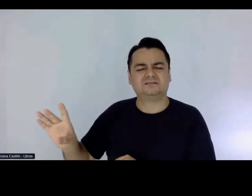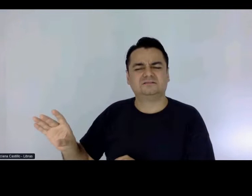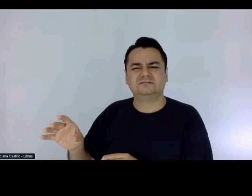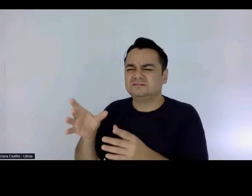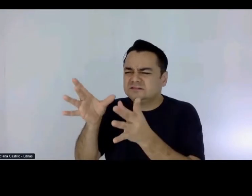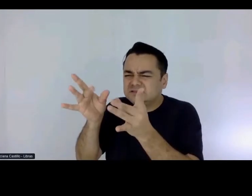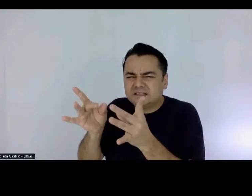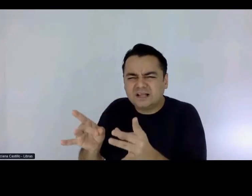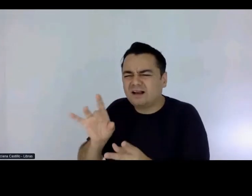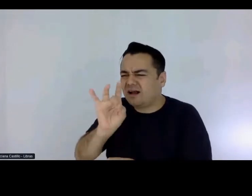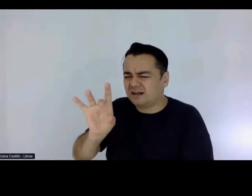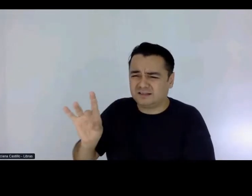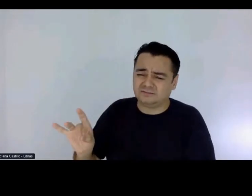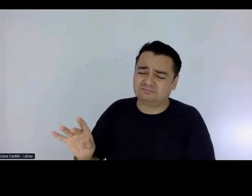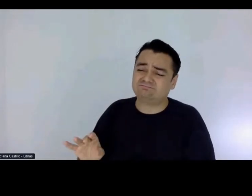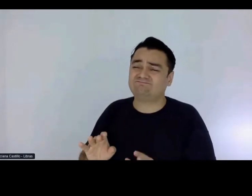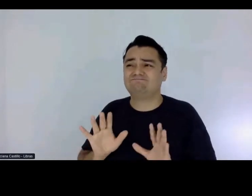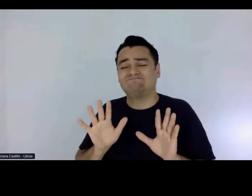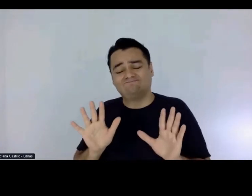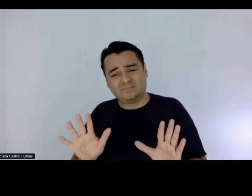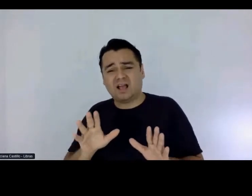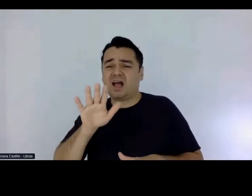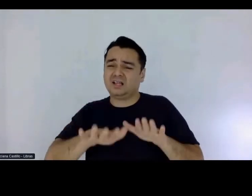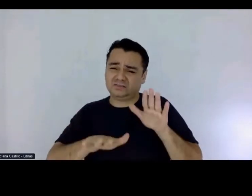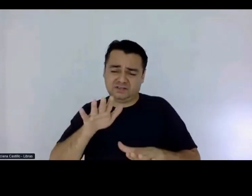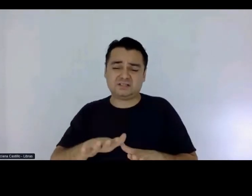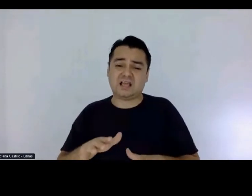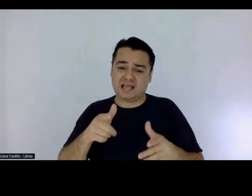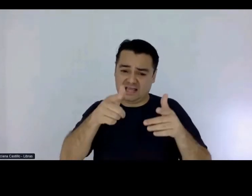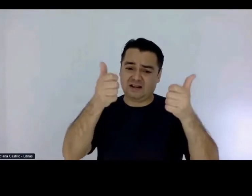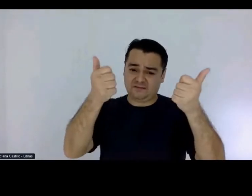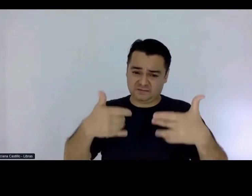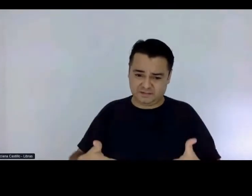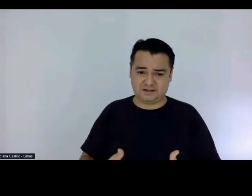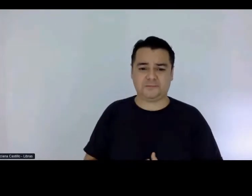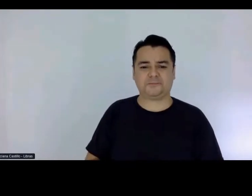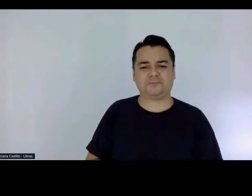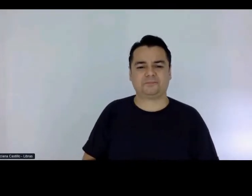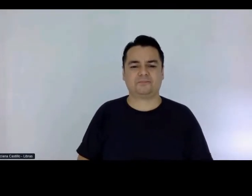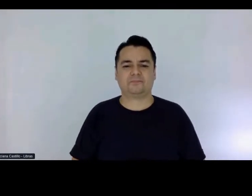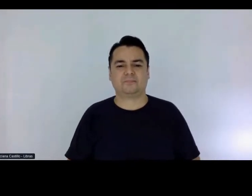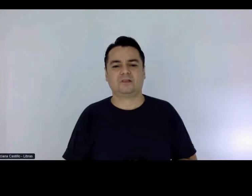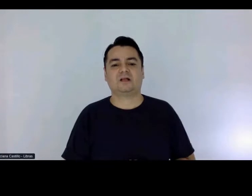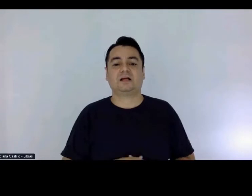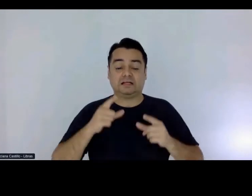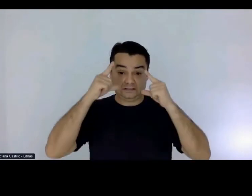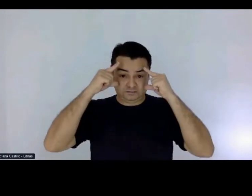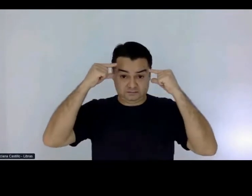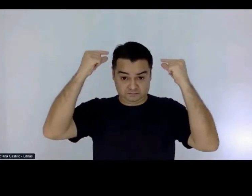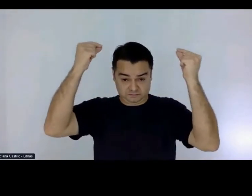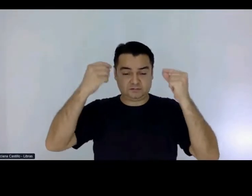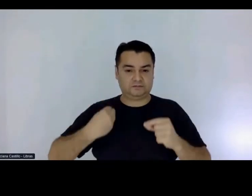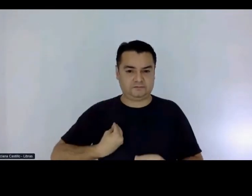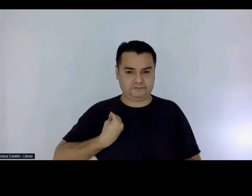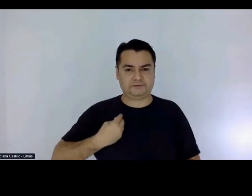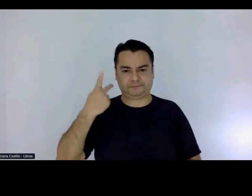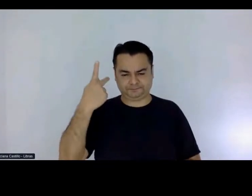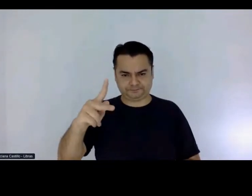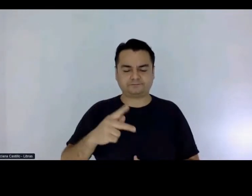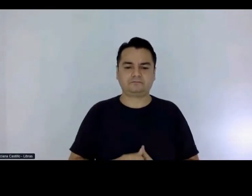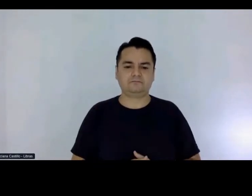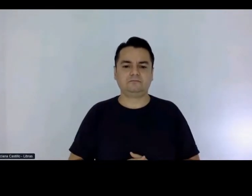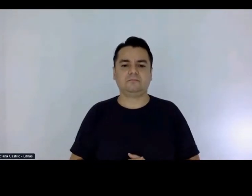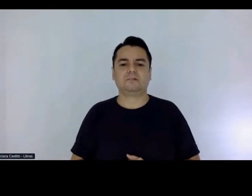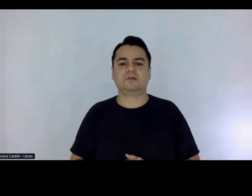deficiências? Bom, eu posso contar um pouquinho aqui, eu vou contar um pouquinho do meu caso, que eu nunca me encaixei